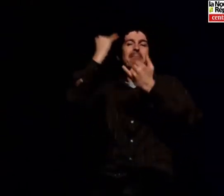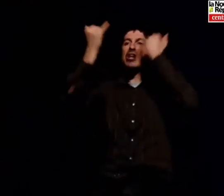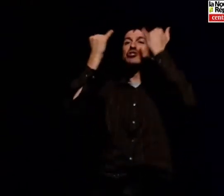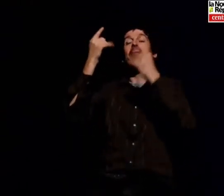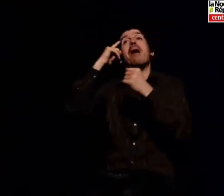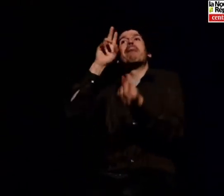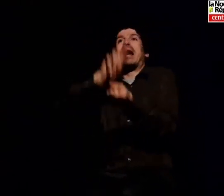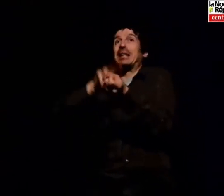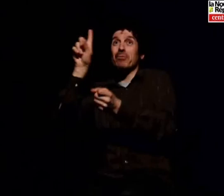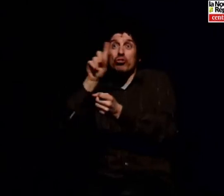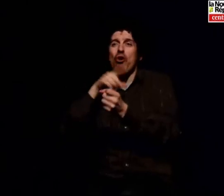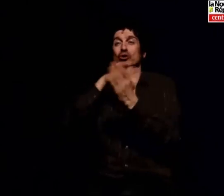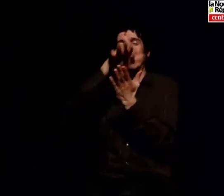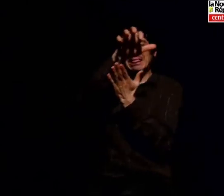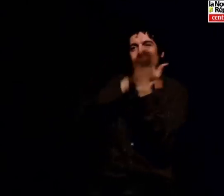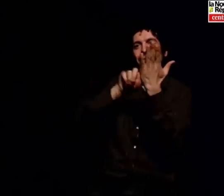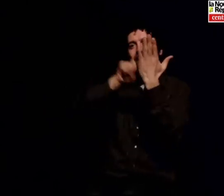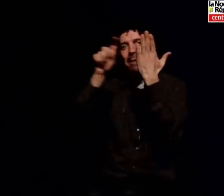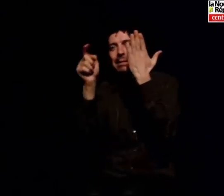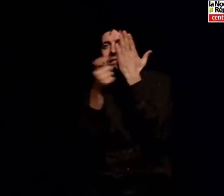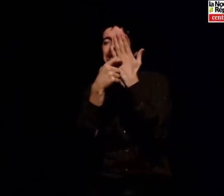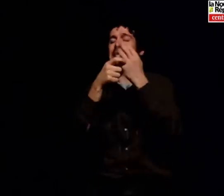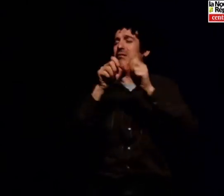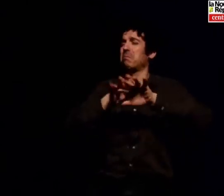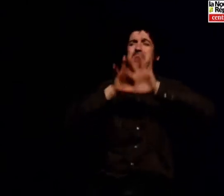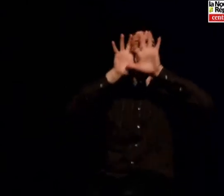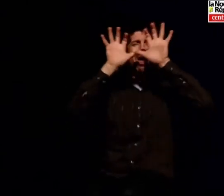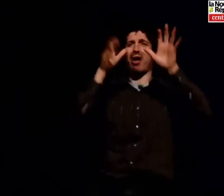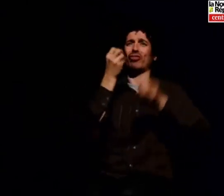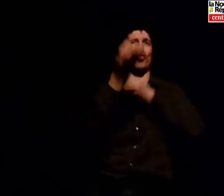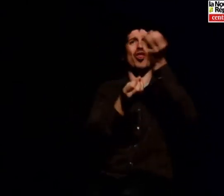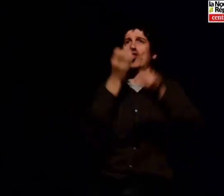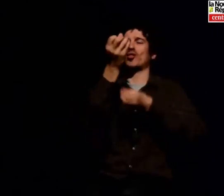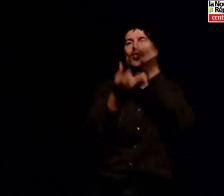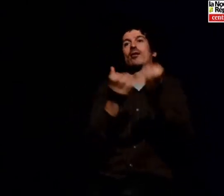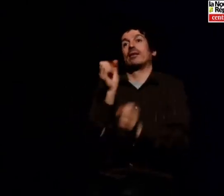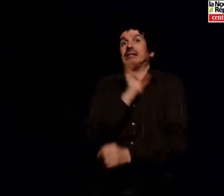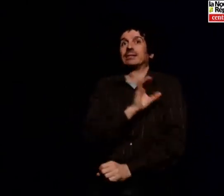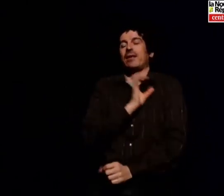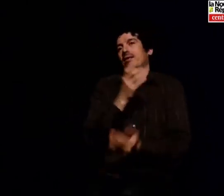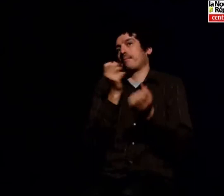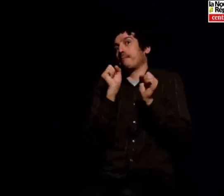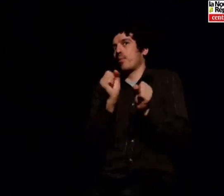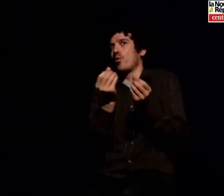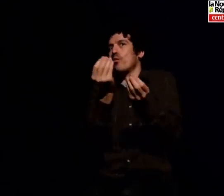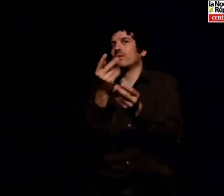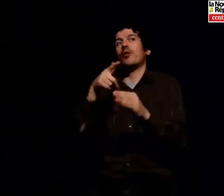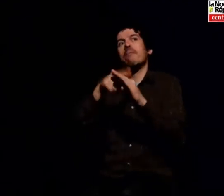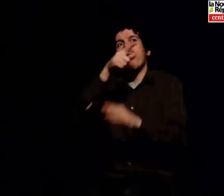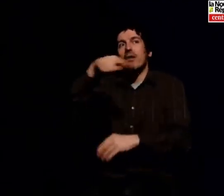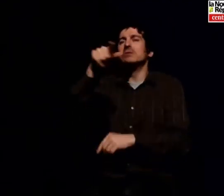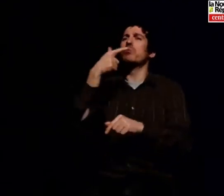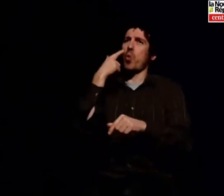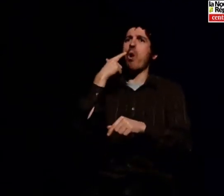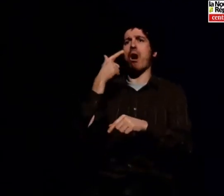permettre une certaine ouverture. Donc c'est pas forcément au niveau du rythme, mais c'était au niveau des textes. Dans les textes, il y a beaucoup d'implicites, et c'était intéressant